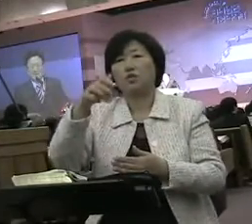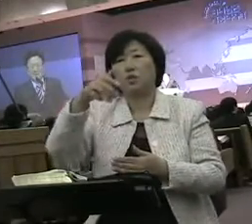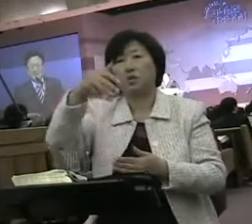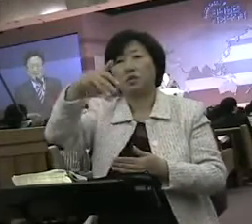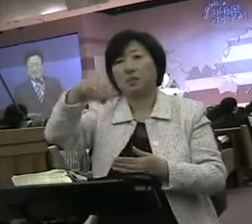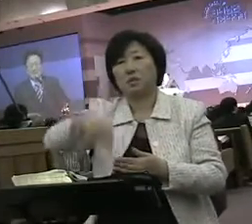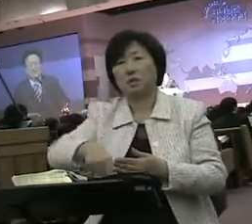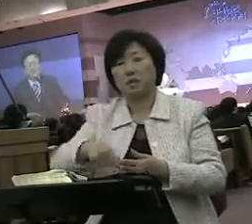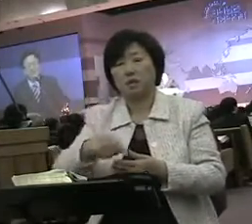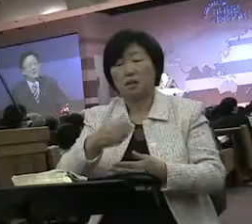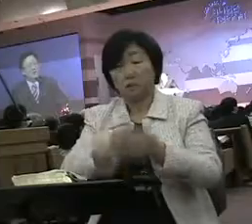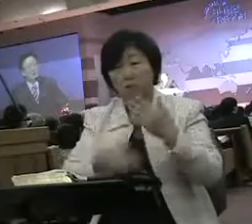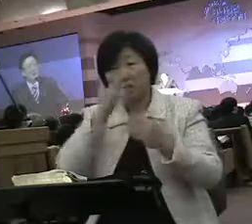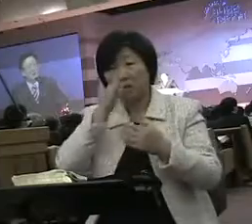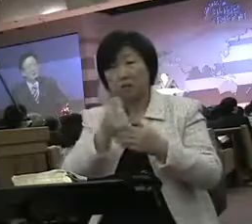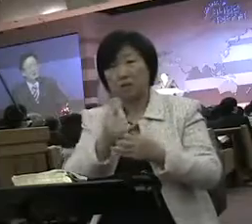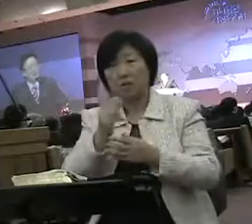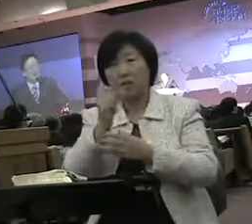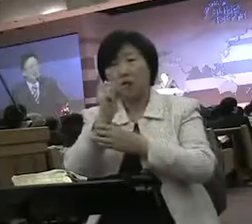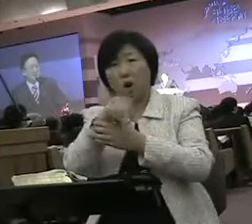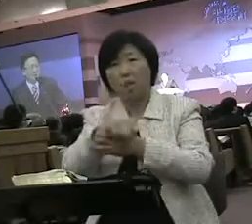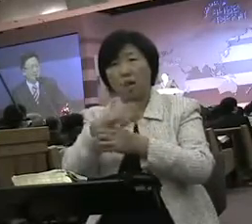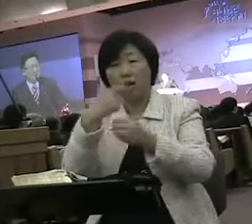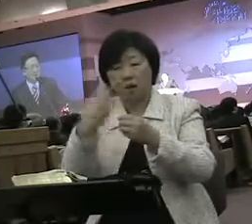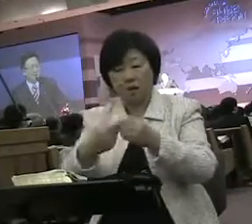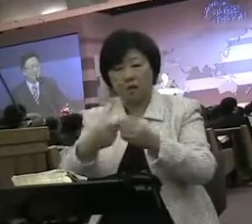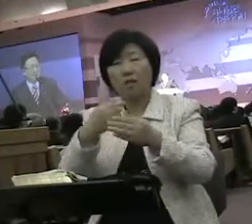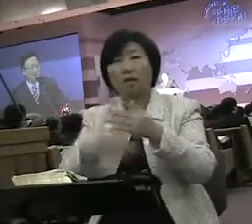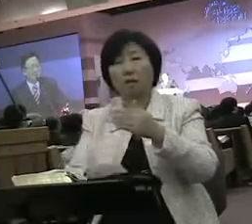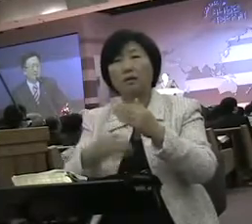그런데 열매를 남기는 사람들이 있어요.